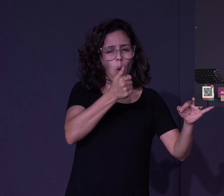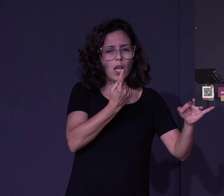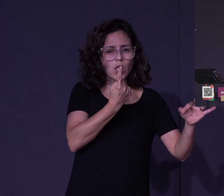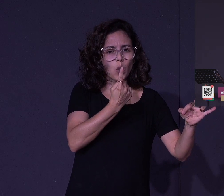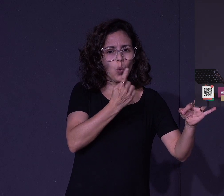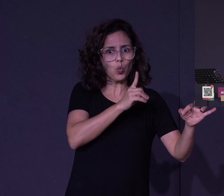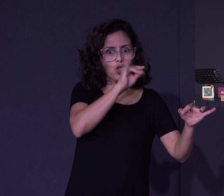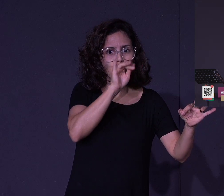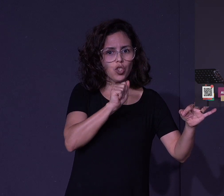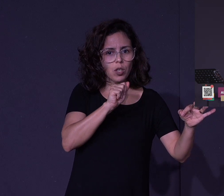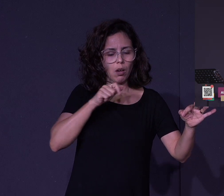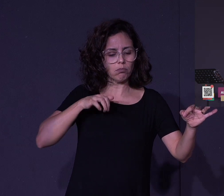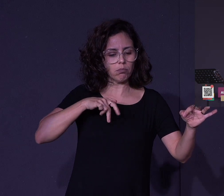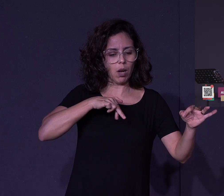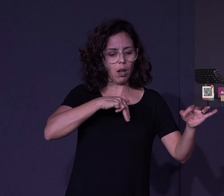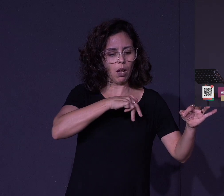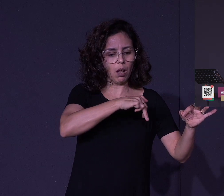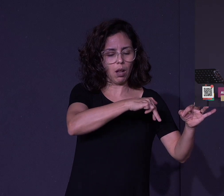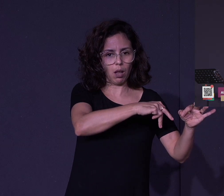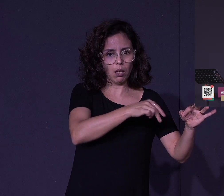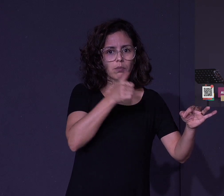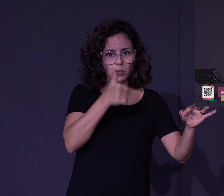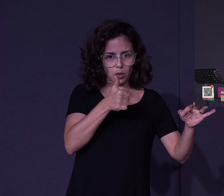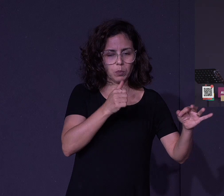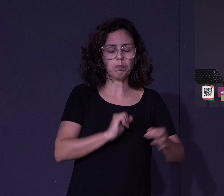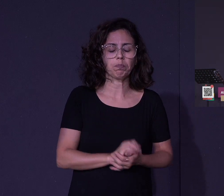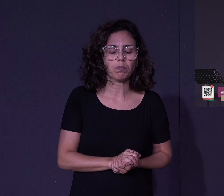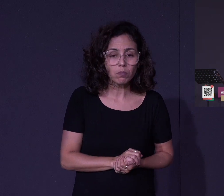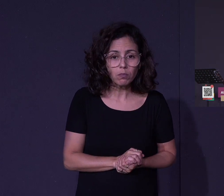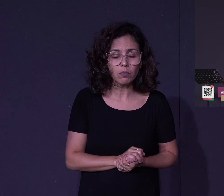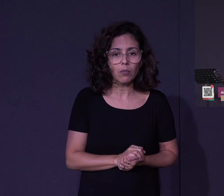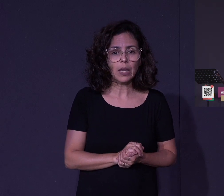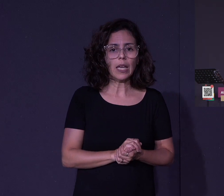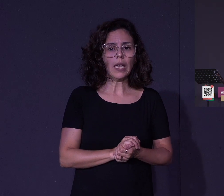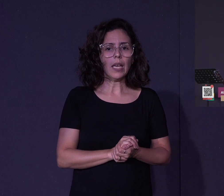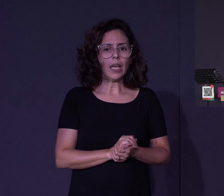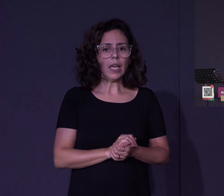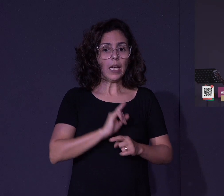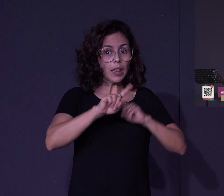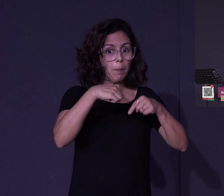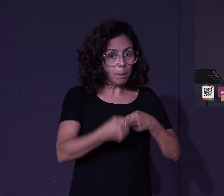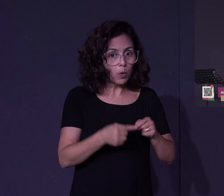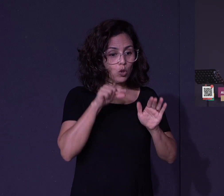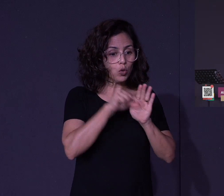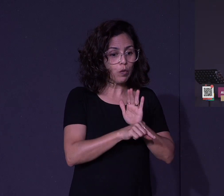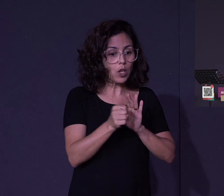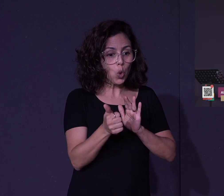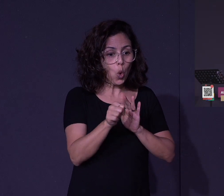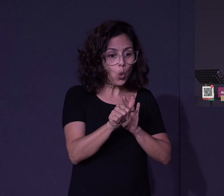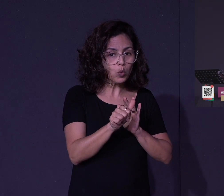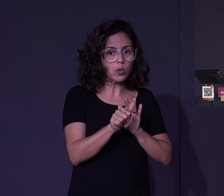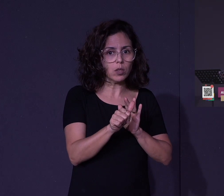E nos diz o verso 11, que logo depois, entenda esses detalhes, verso 11. Logo